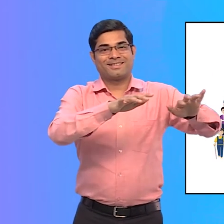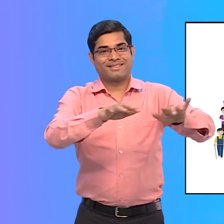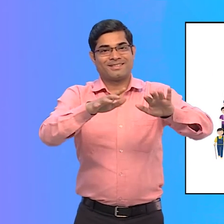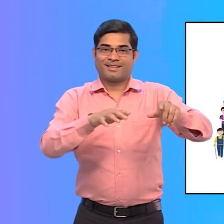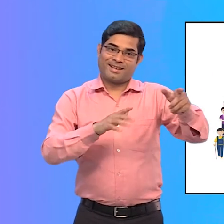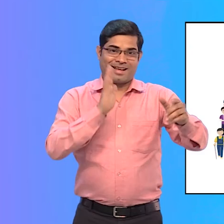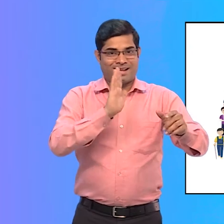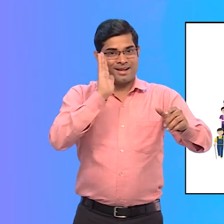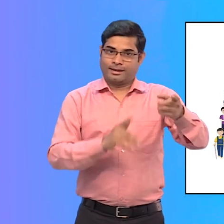झाल